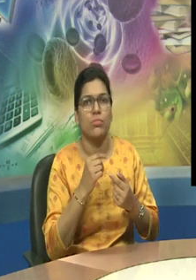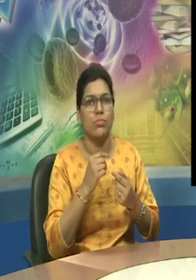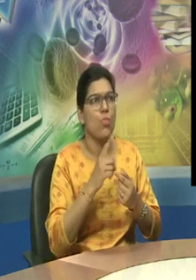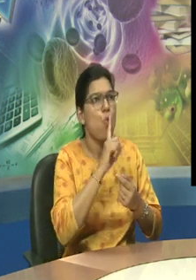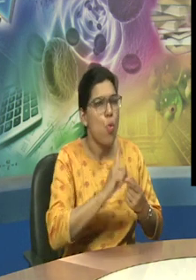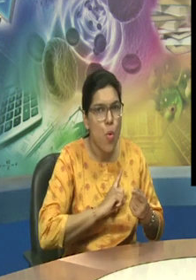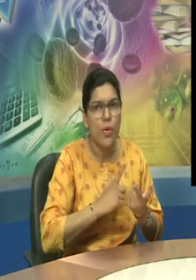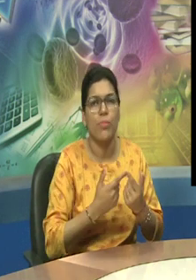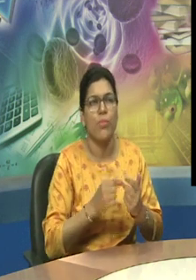जहां